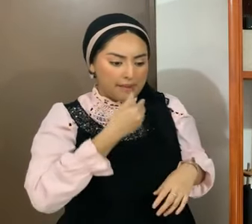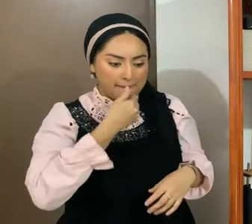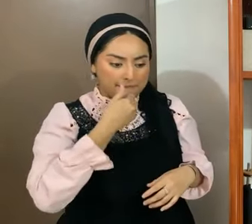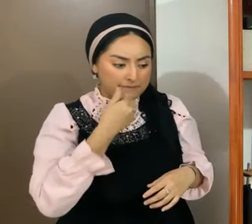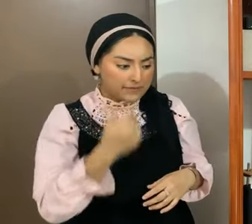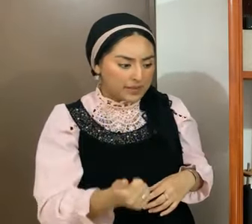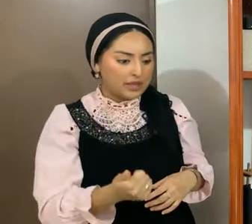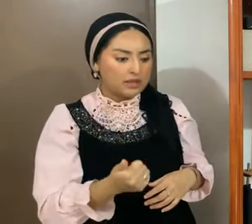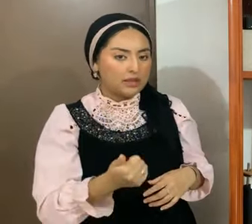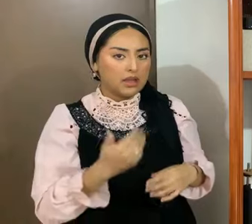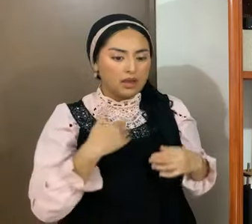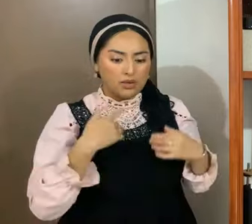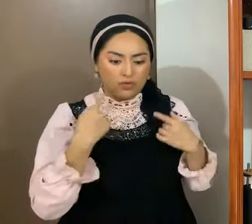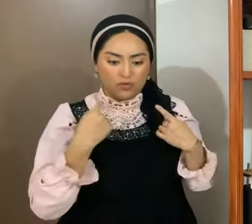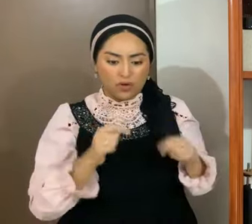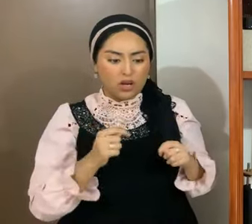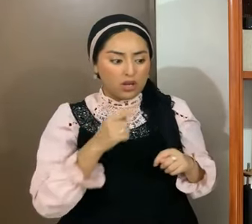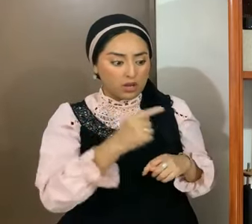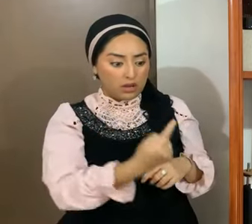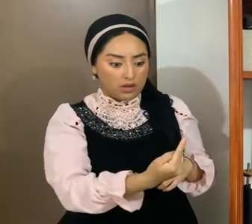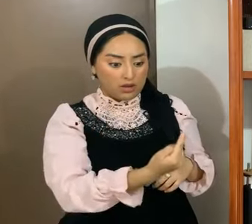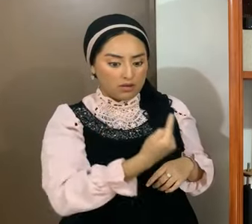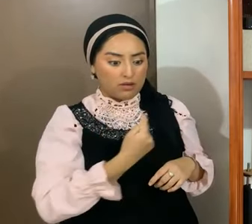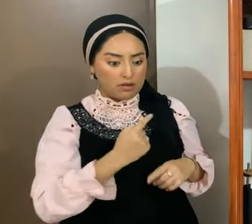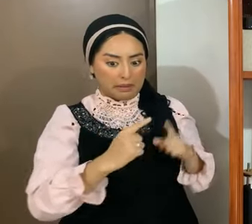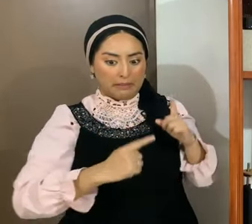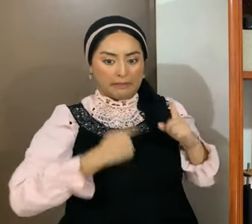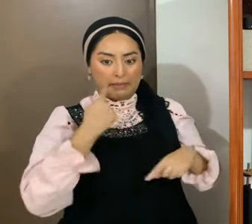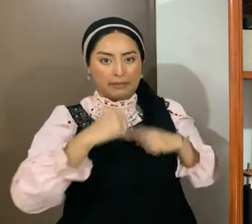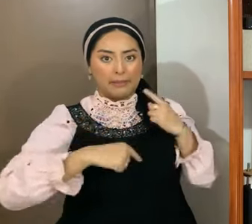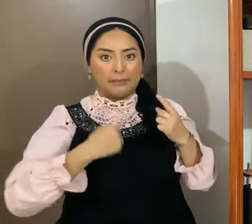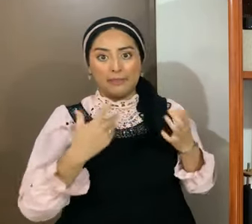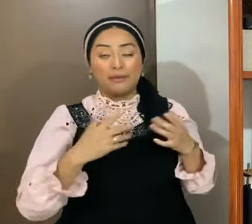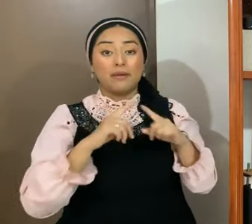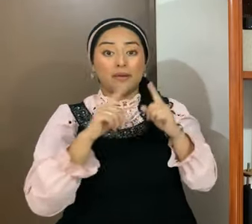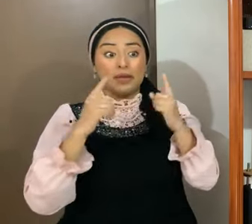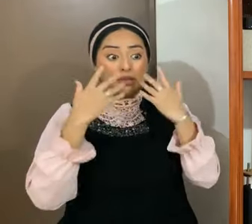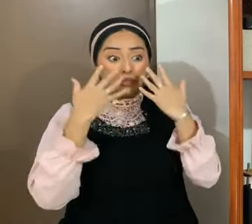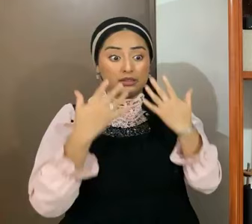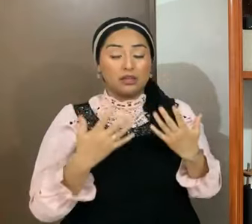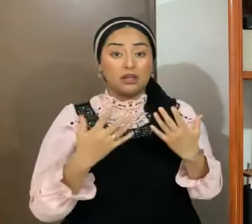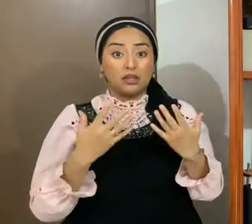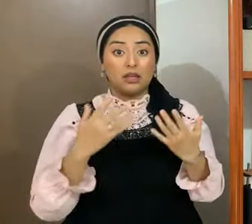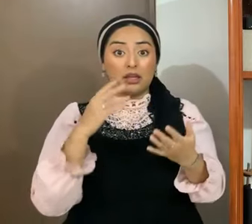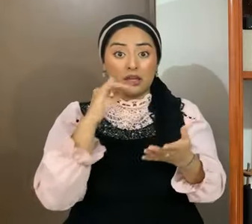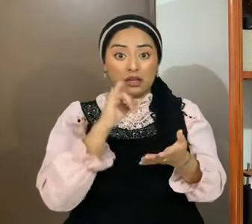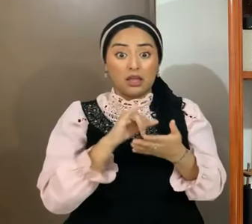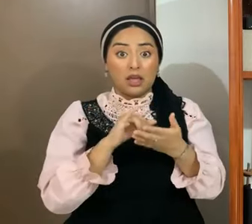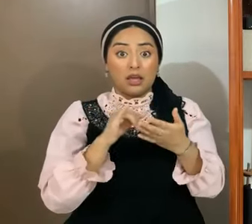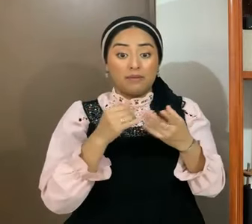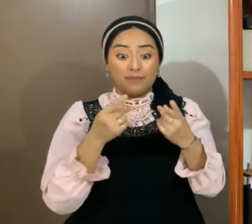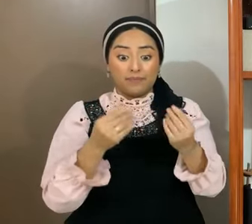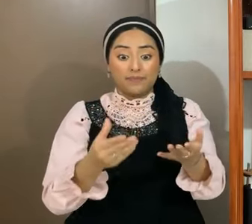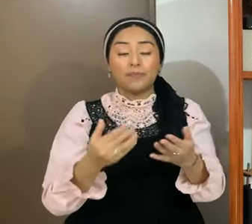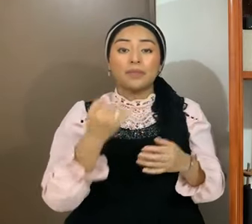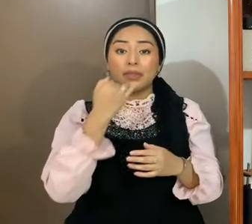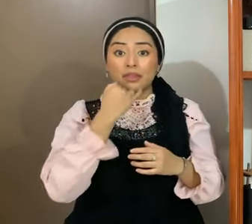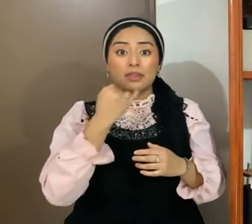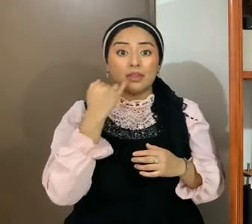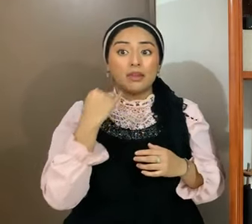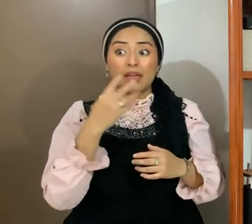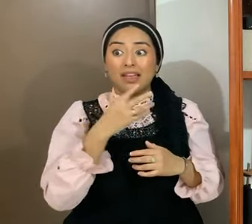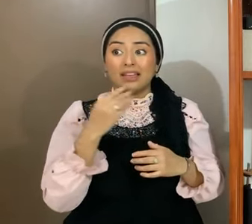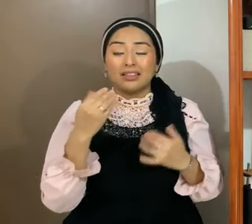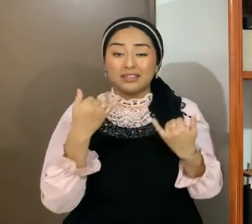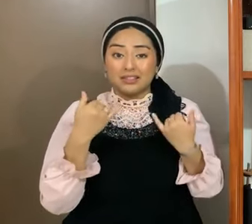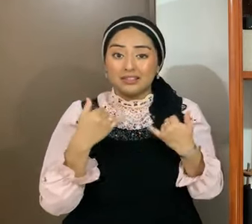que estuvo en mis manos, para que tú vengas y hagas esto conmigo. Y lamentablemente esto es lo que hacía Israel y lo que